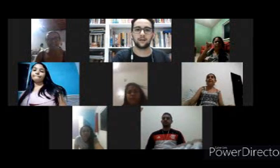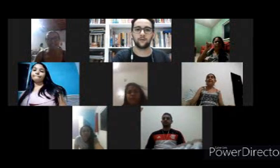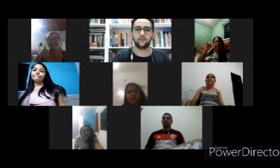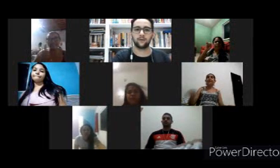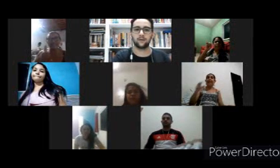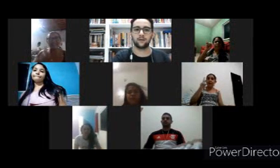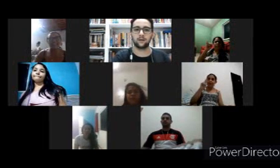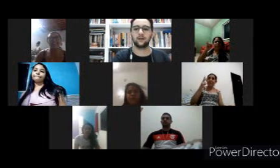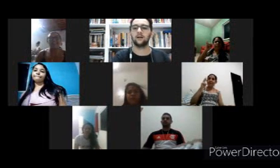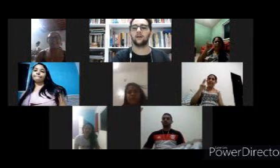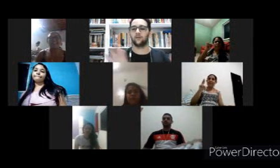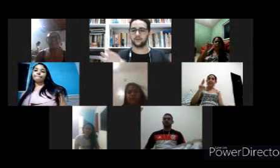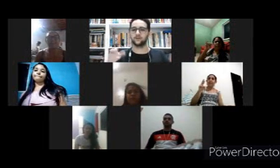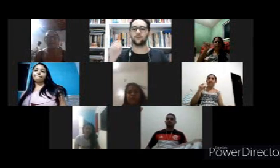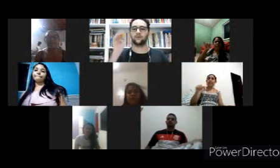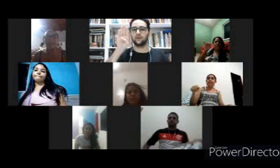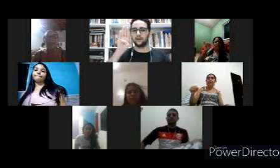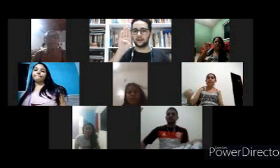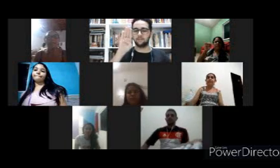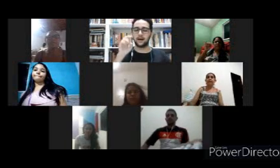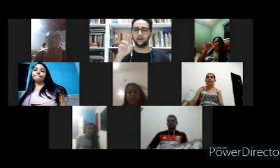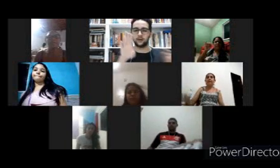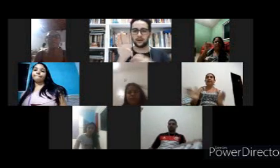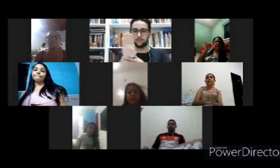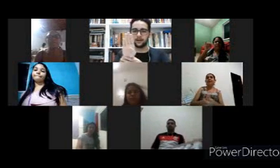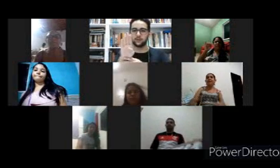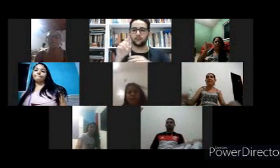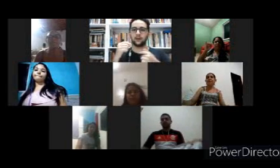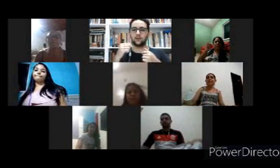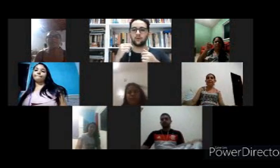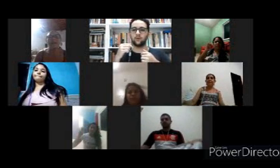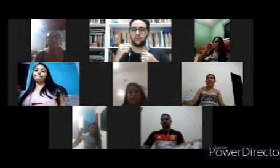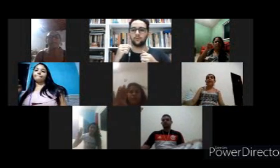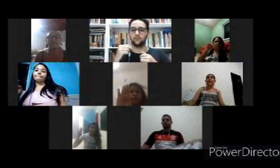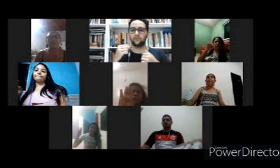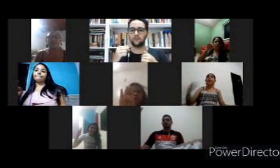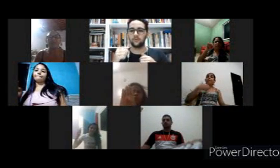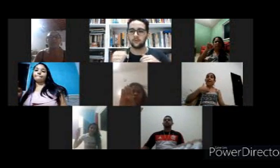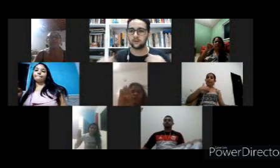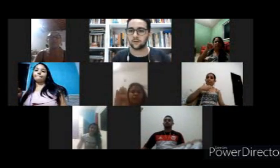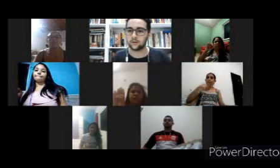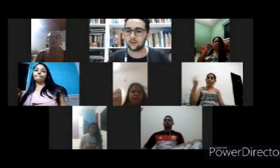Sim. Vou fazer de novo. Que é bairro, que repete, é porque como...